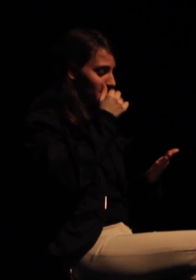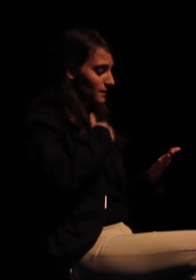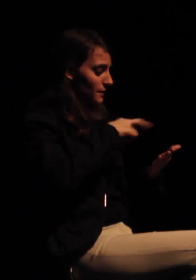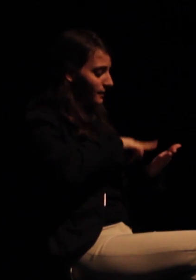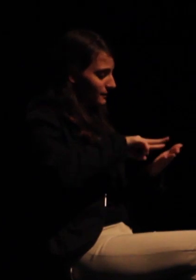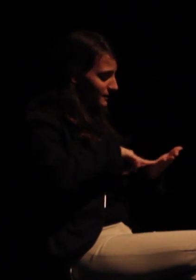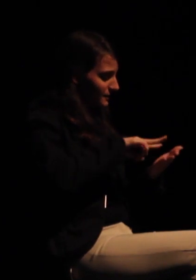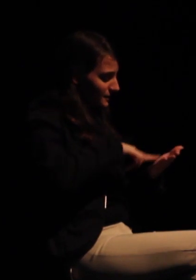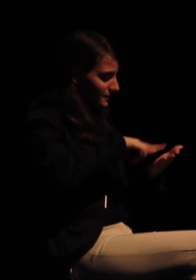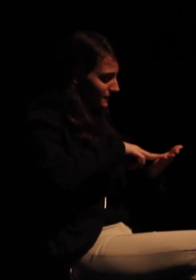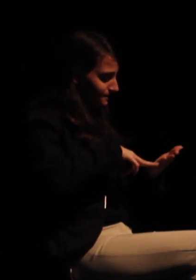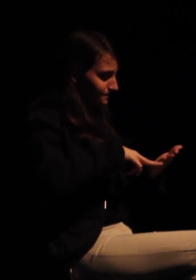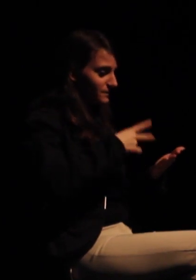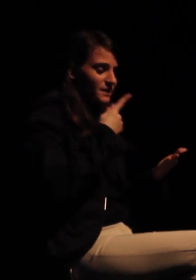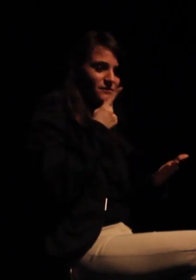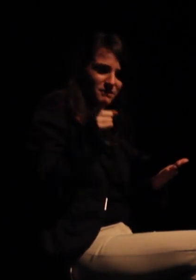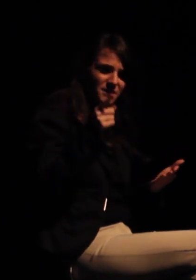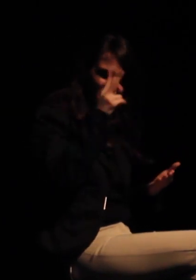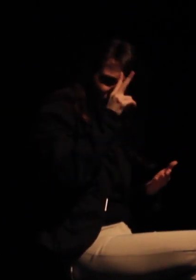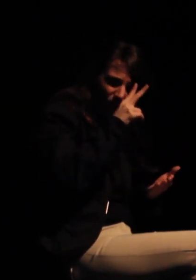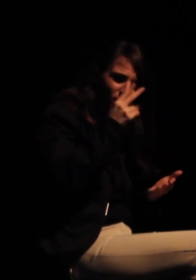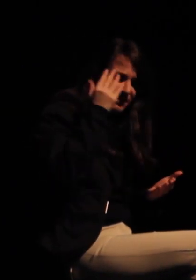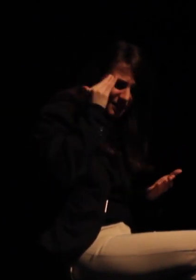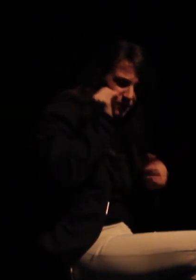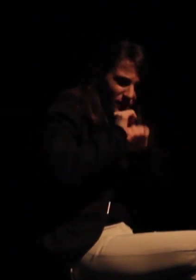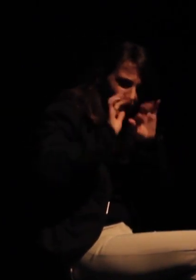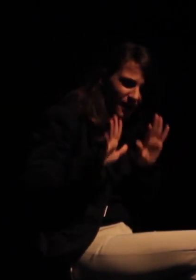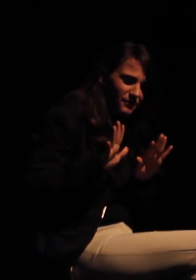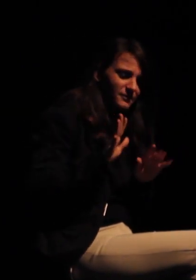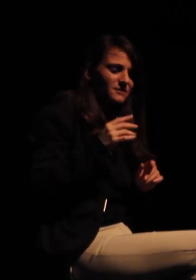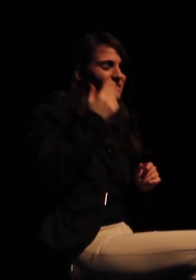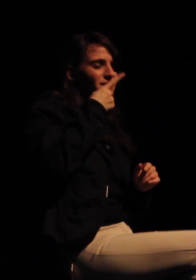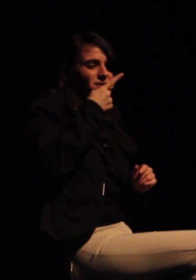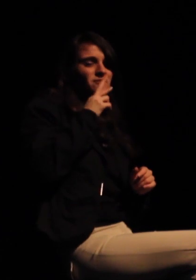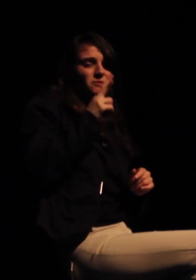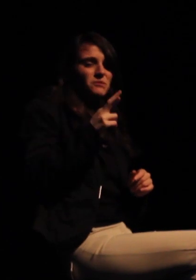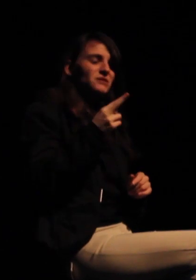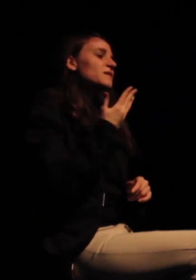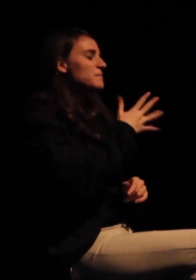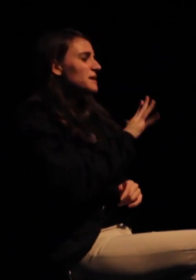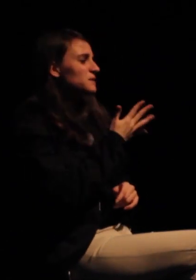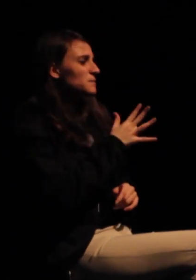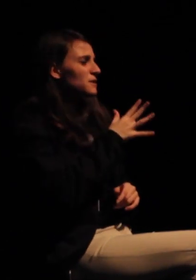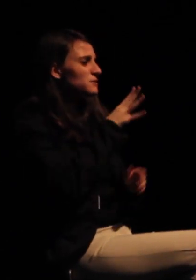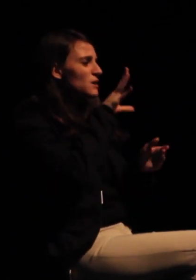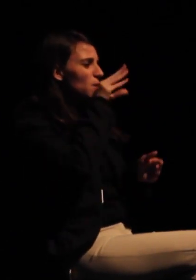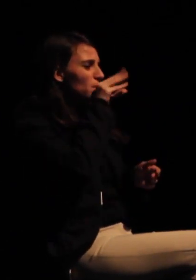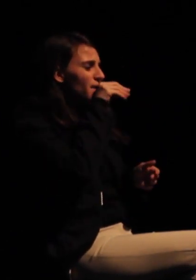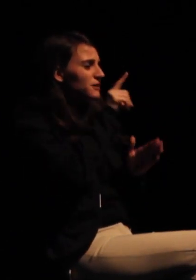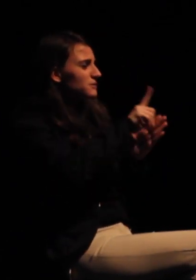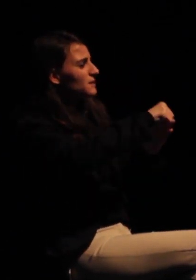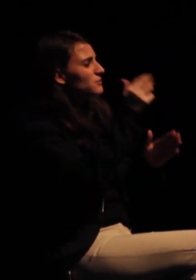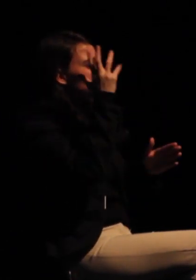outra vez, e um dia ela falou assim, você leu, você entendeu? Eu falei, mais ou menos, é que o patinho ficou muito bonito, um